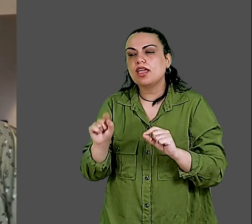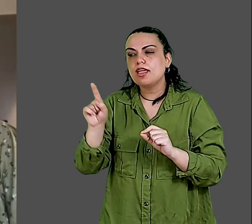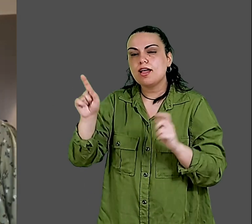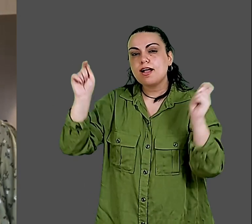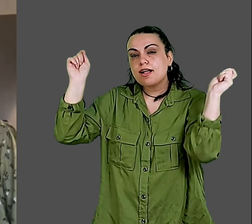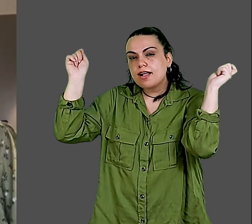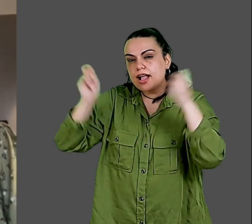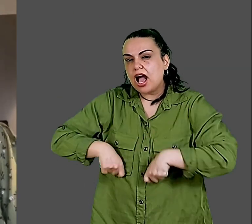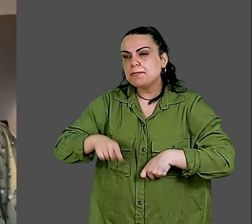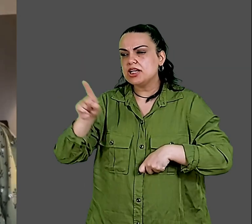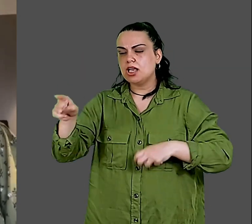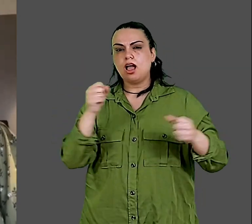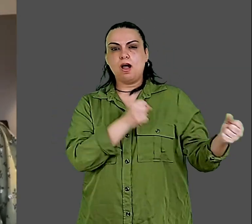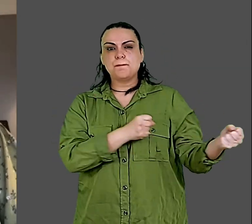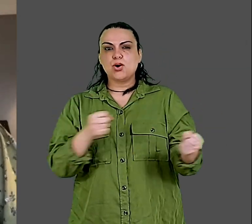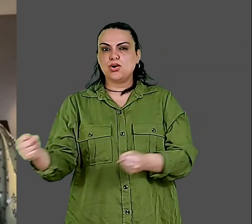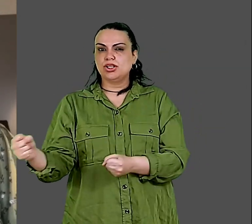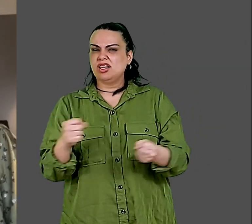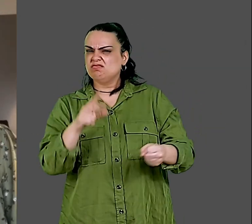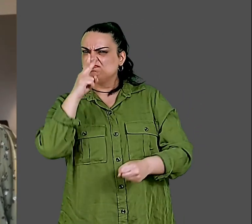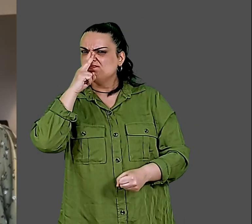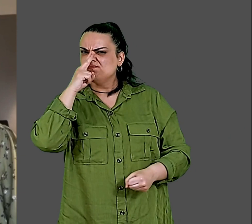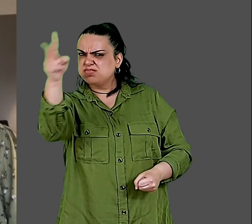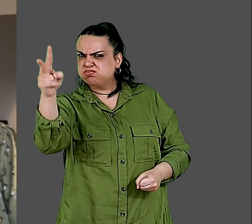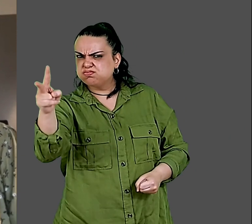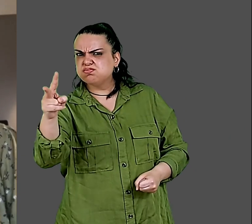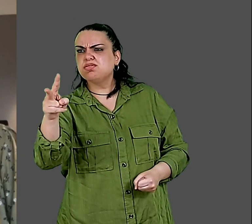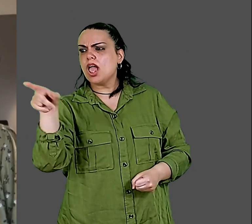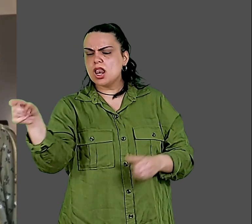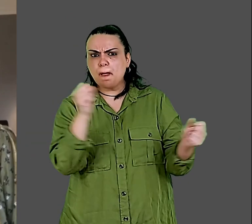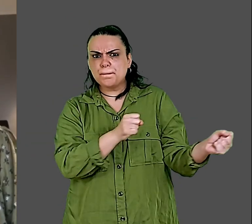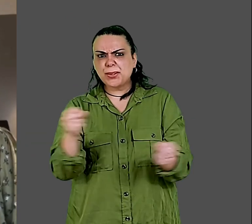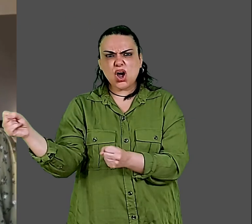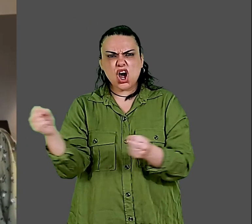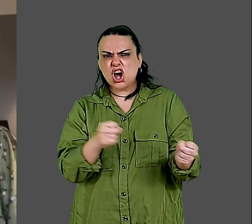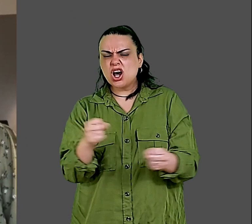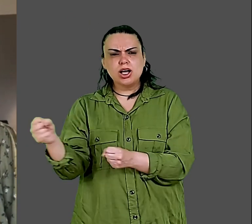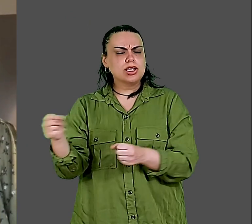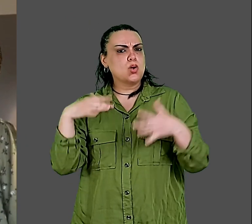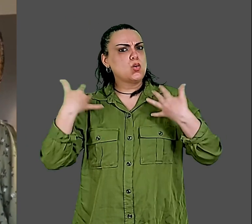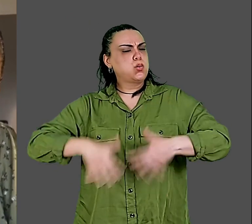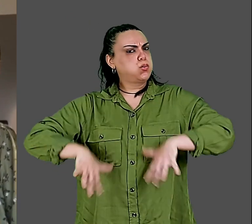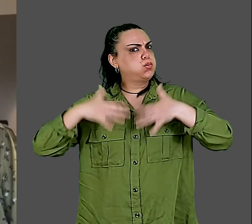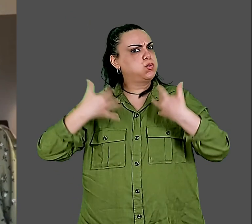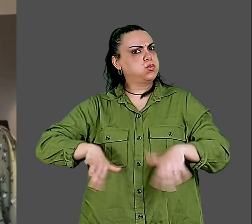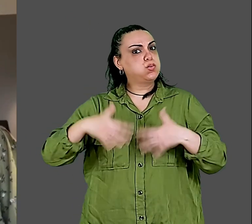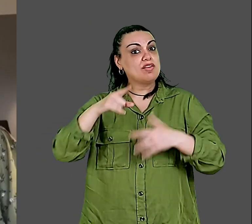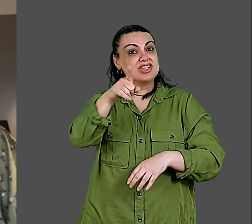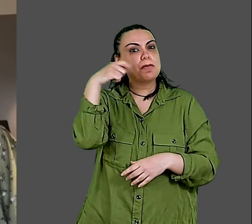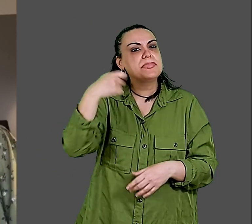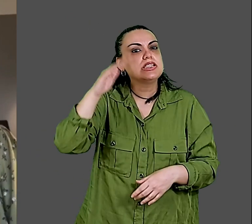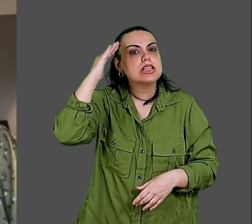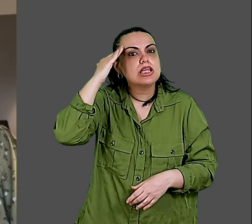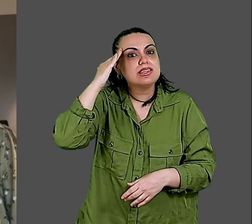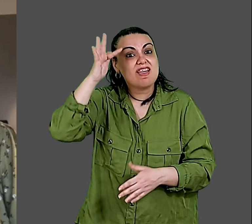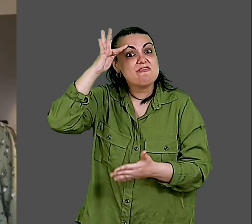agora reconhecer a capacidade do seu poder. Ter capacidade de reconhecimento do poder de Deus. É